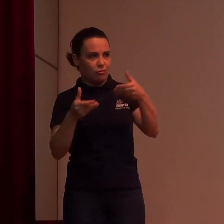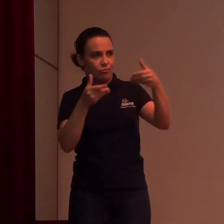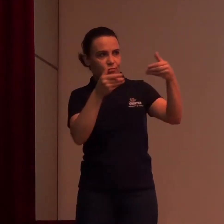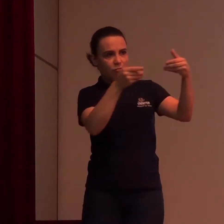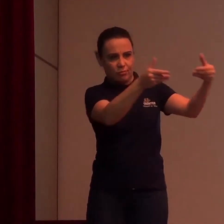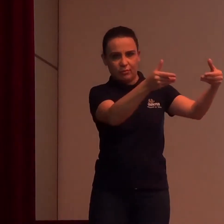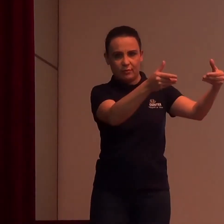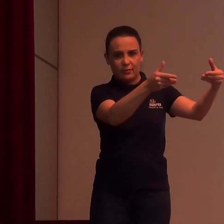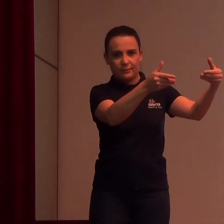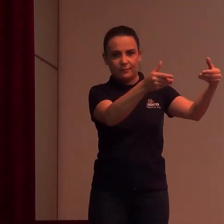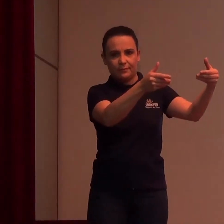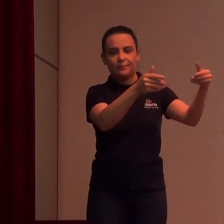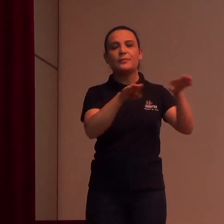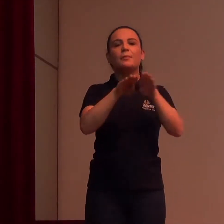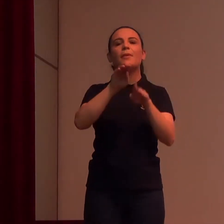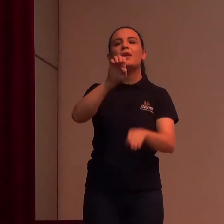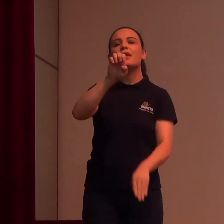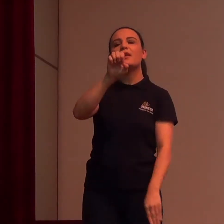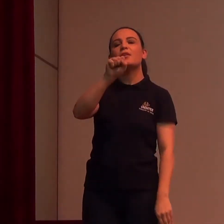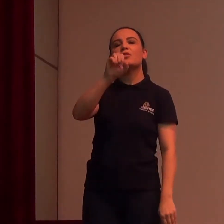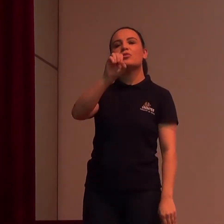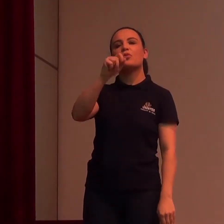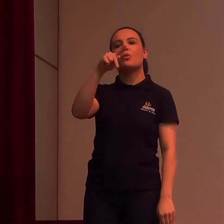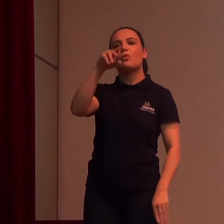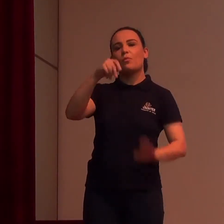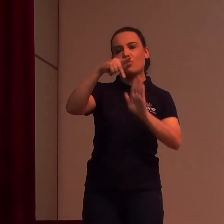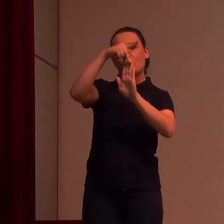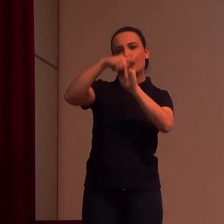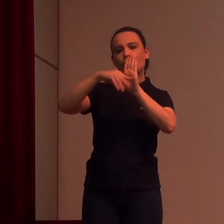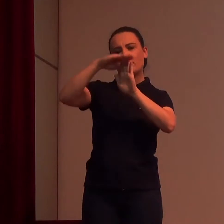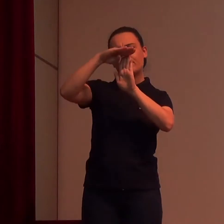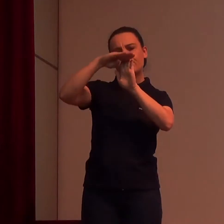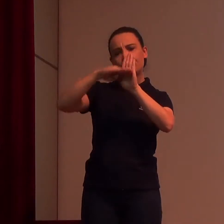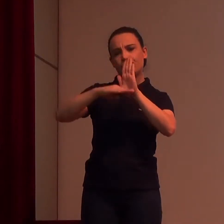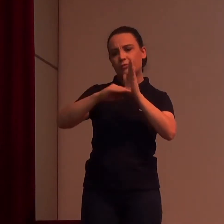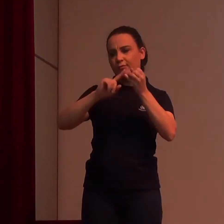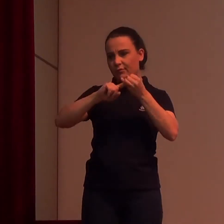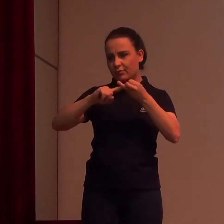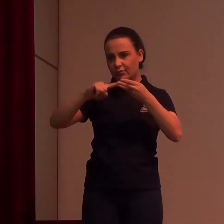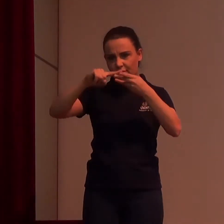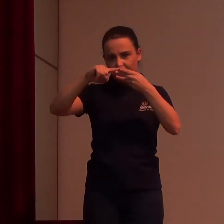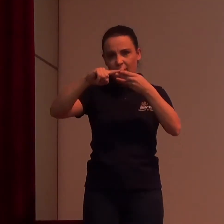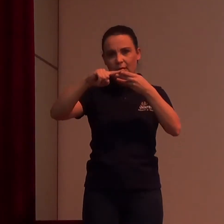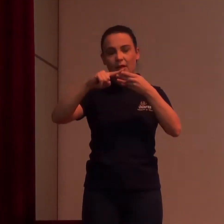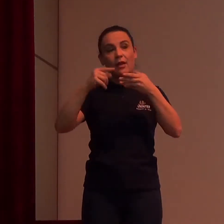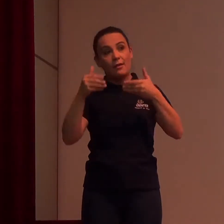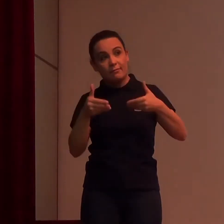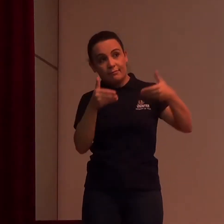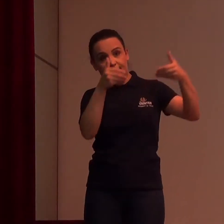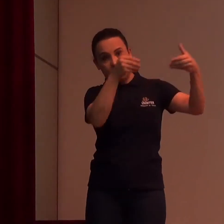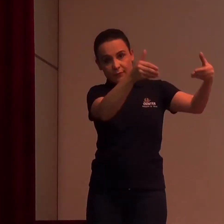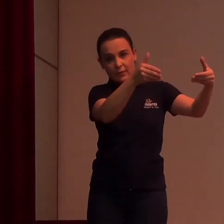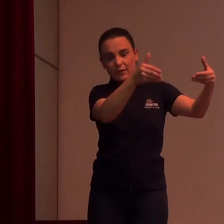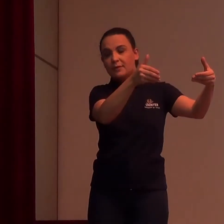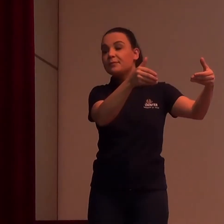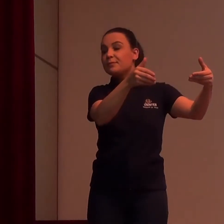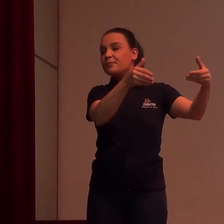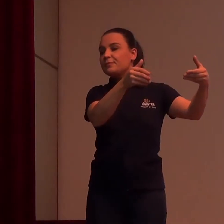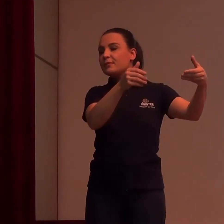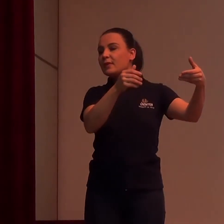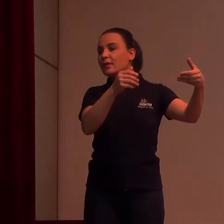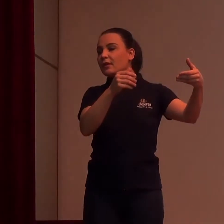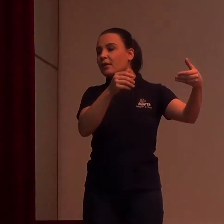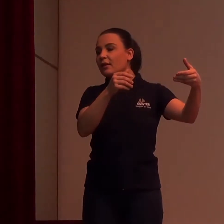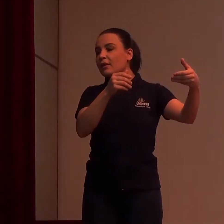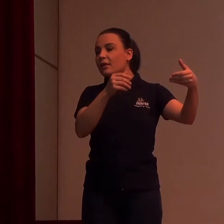do projeto, a gente vai escolher os mais lidos, né, os livros que o